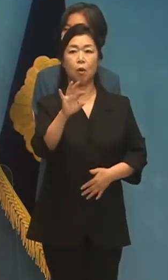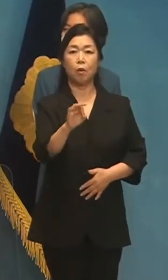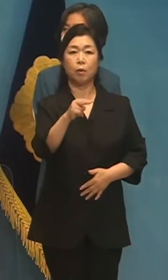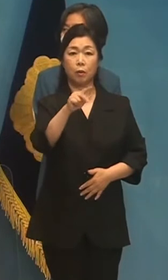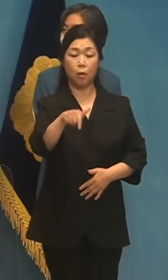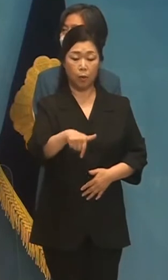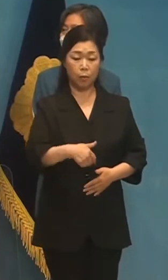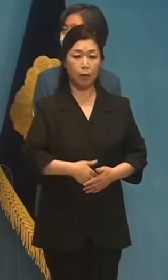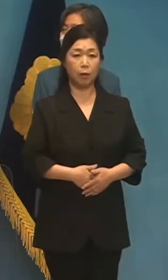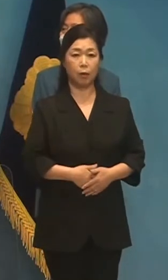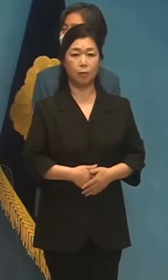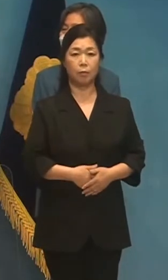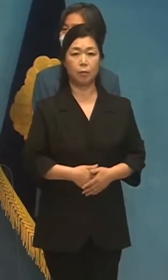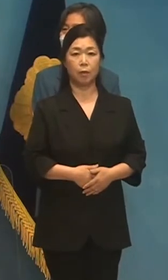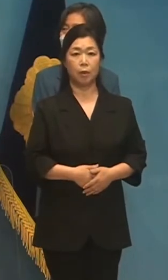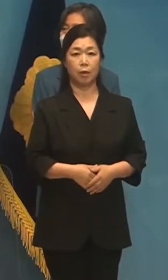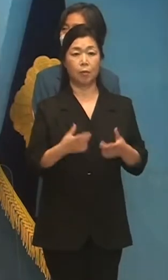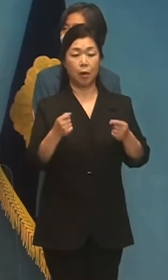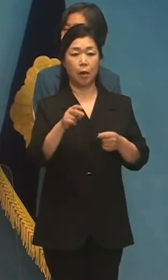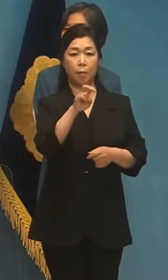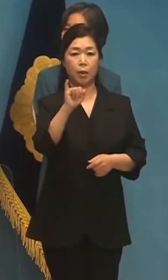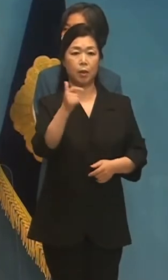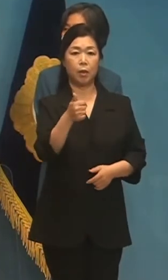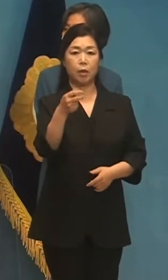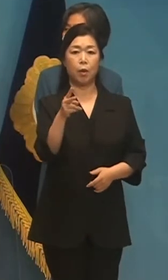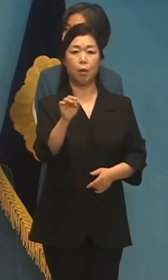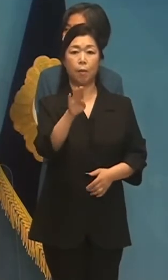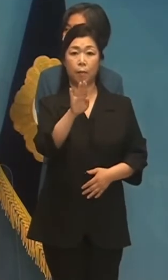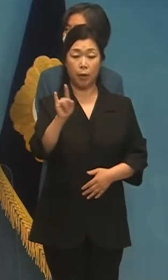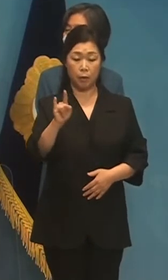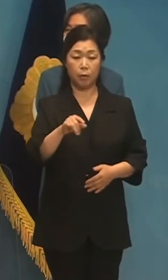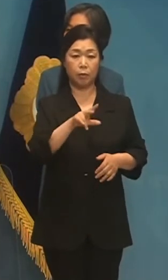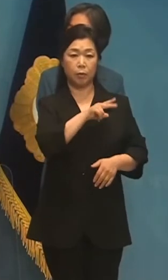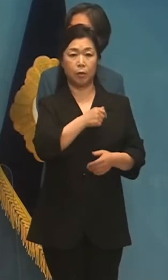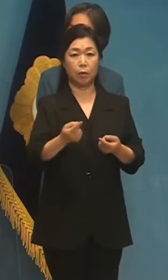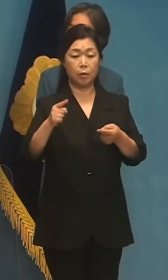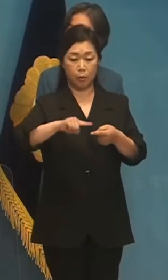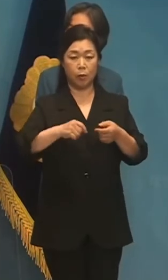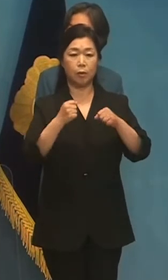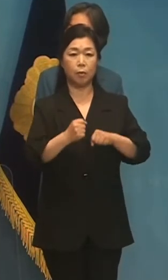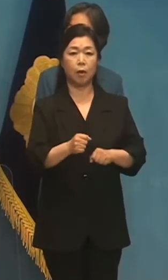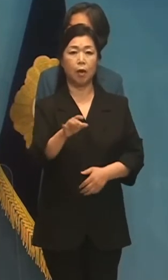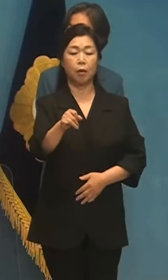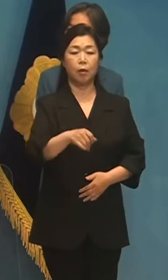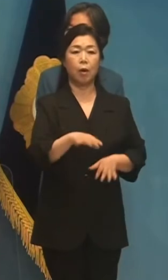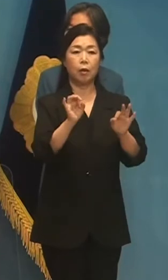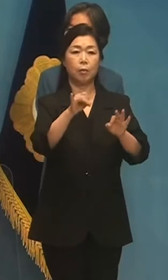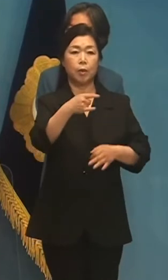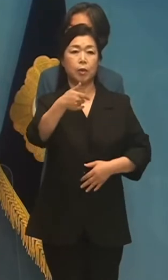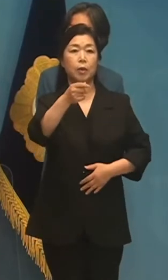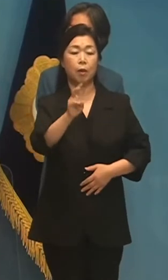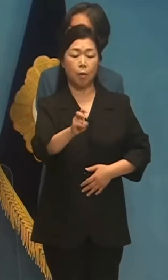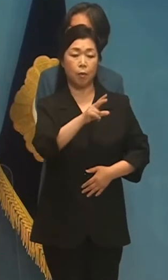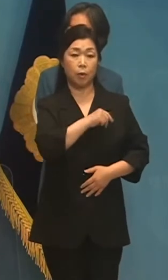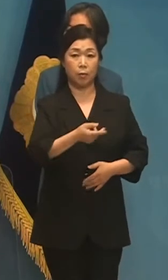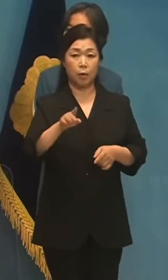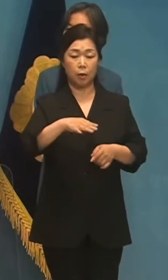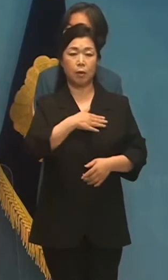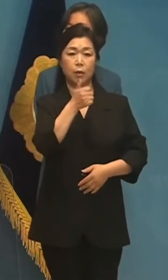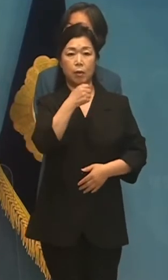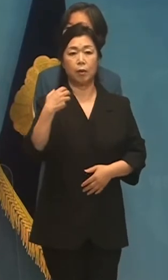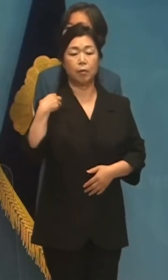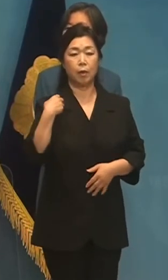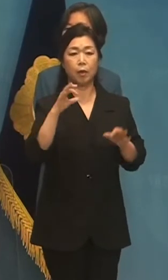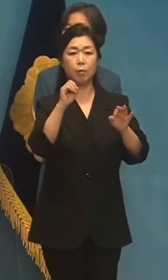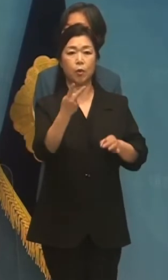오셨습니다. 그리고 마찬가지로 민영배 의원님 오셨습니다. 그리고 열린민주당의 김의겸 의원님 오셨습니다. 저는 사회를 맡은